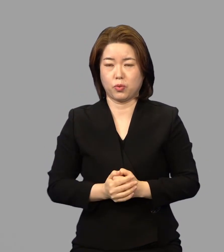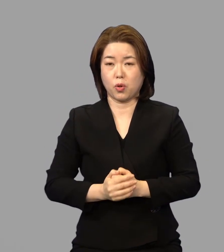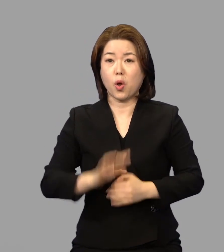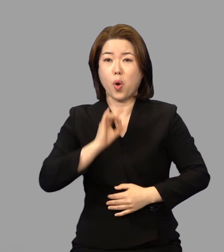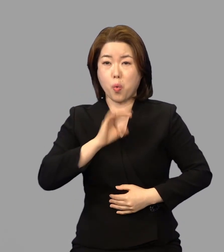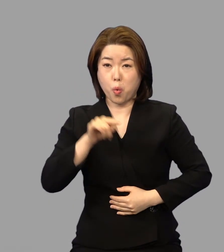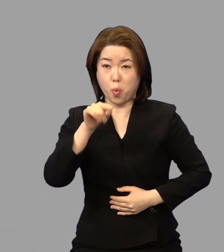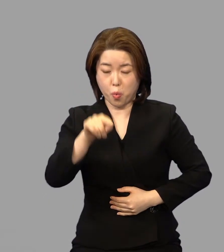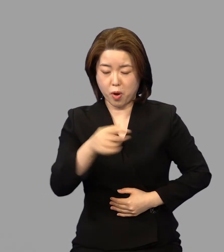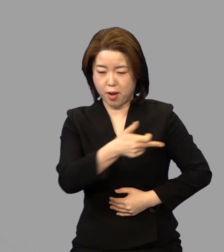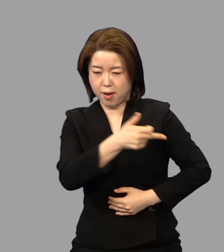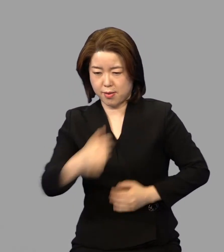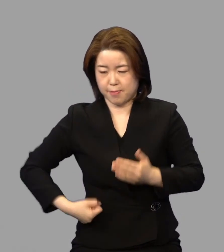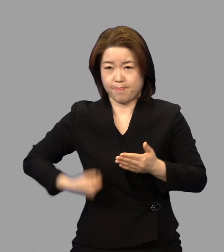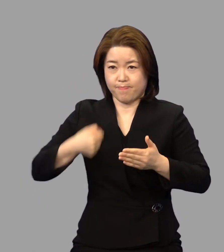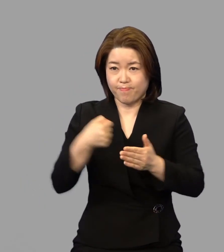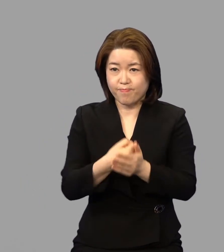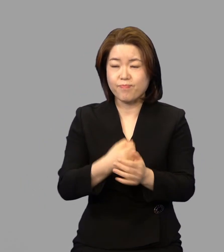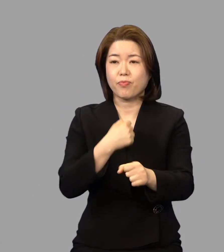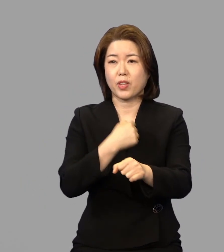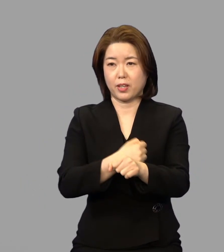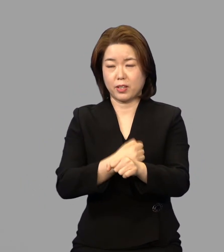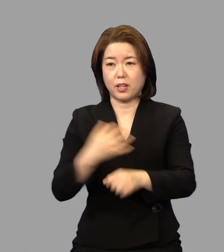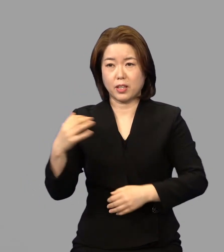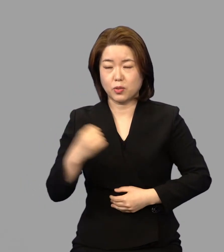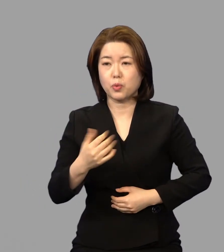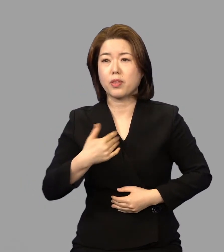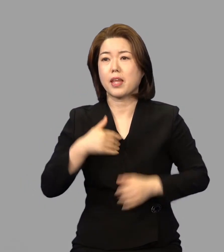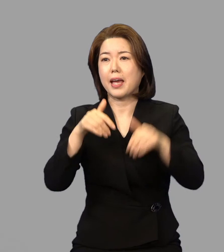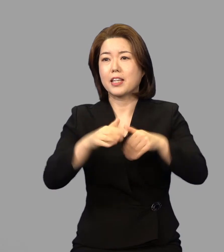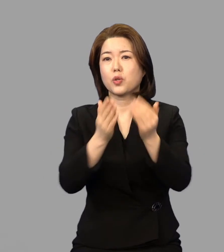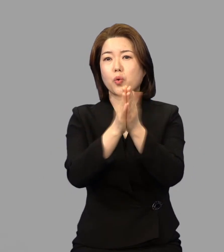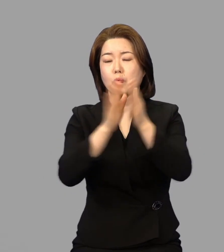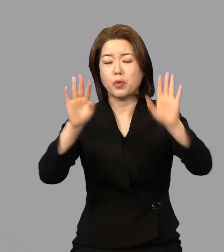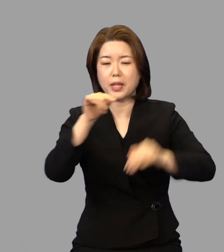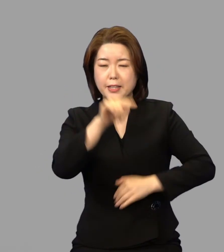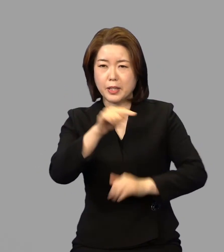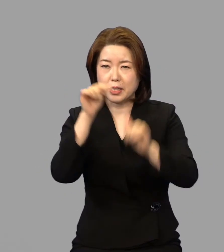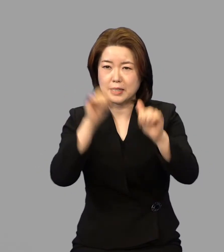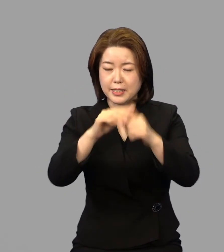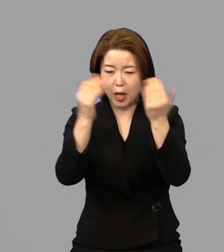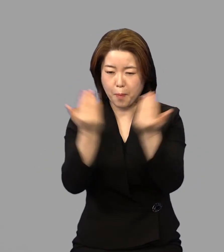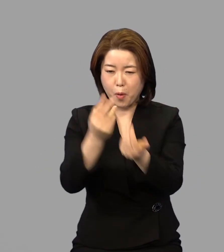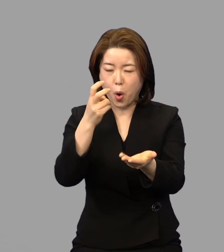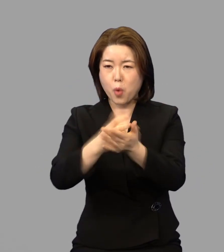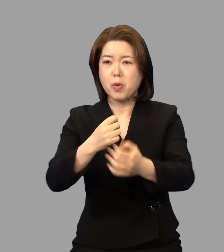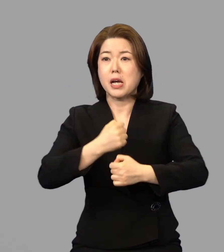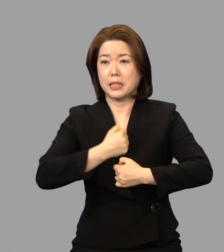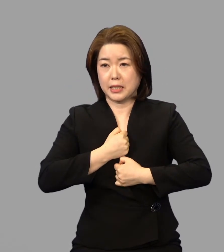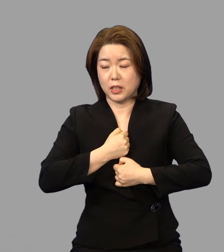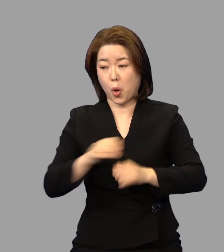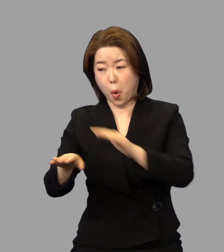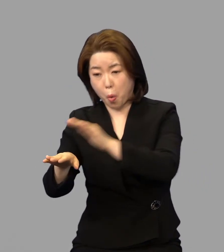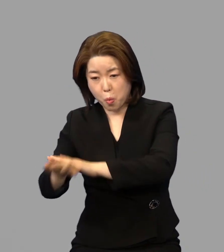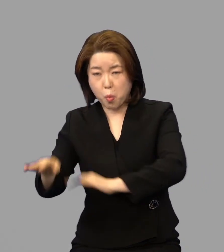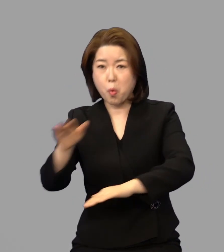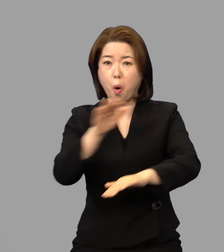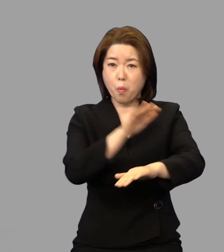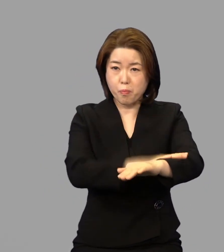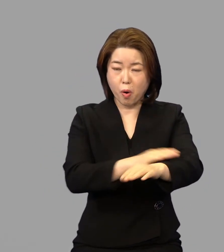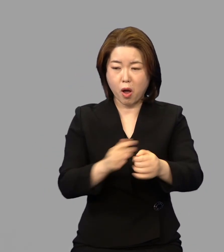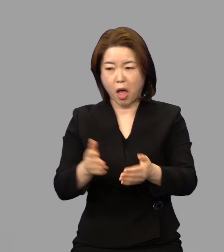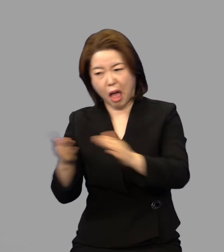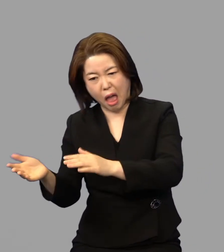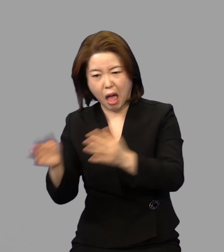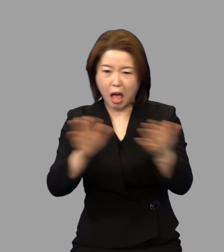너는 크게 용기를 내어 나의 종 모세가 너에게 지시한 모든 율법을 다 지키고 오른쪽으로나 왼쪽으로